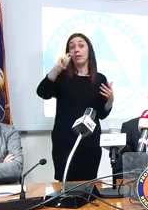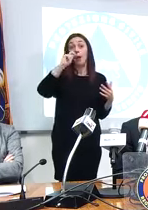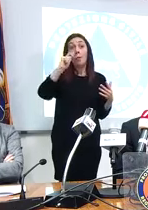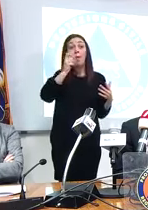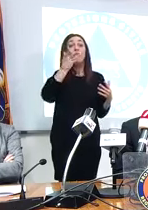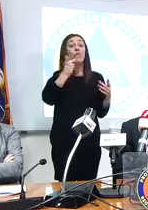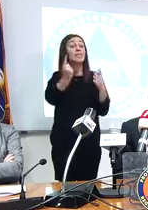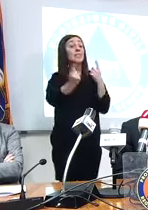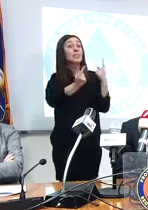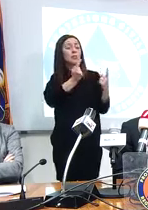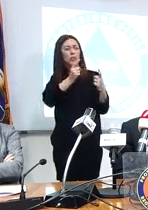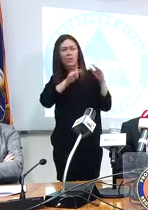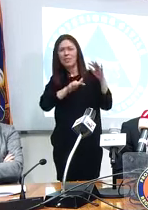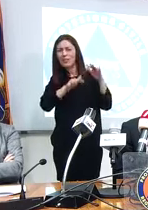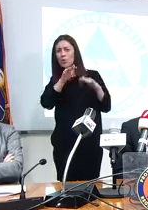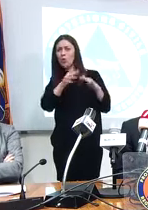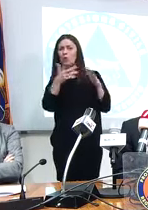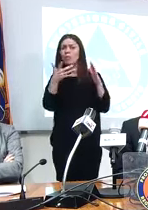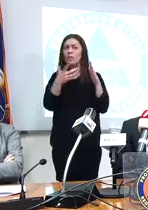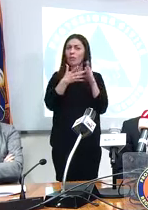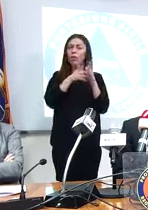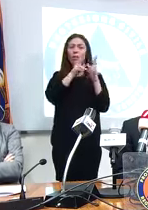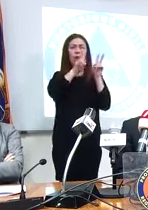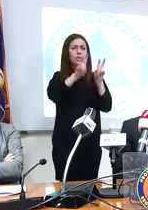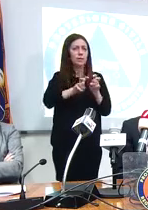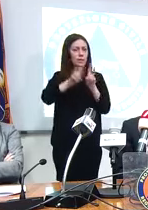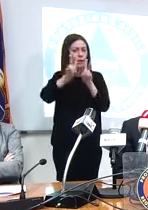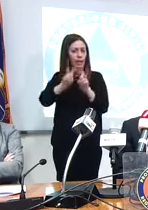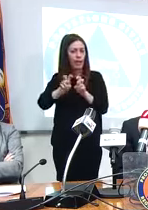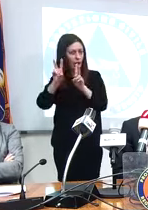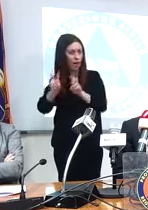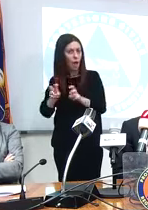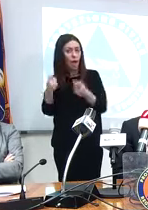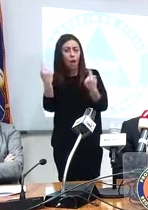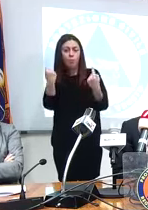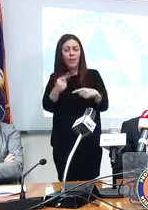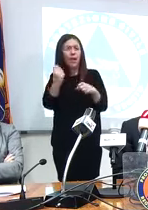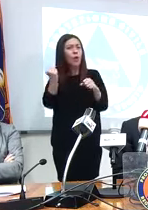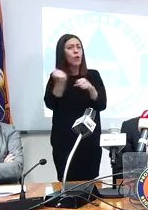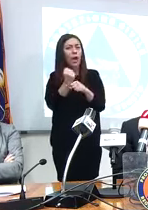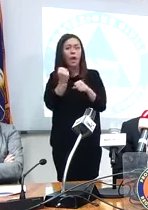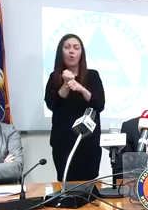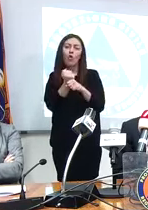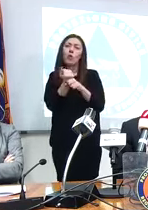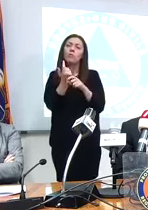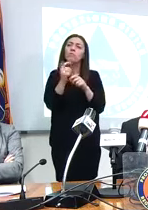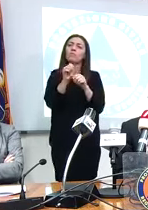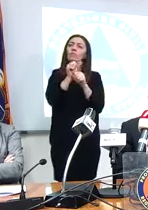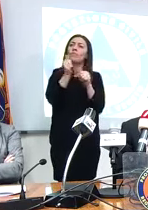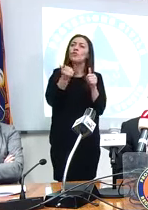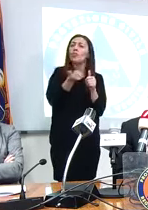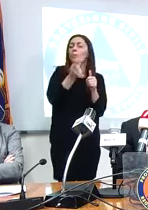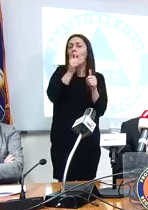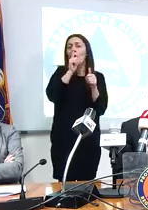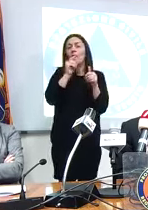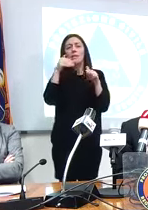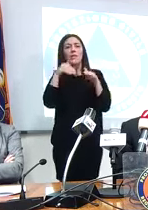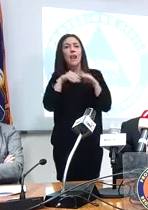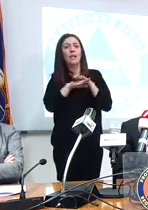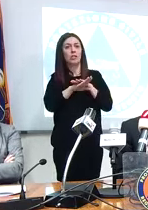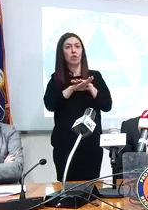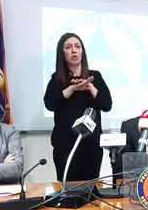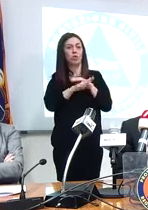situazioni dubbi o difficili. Ecco, questo è un lavoro silenzioso di cui non si parla, enorme su tutto il